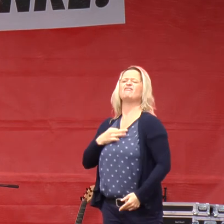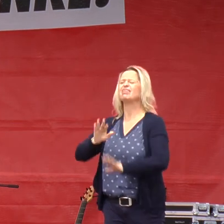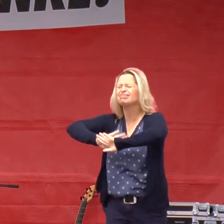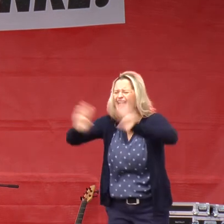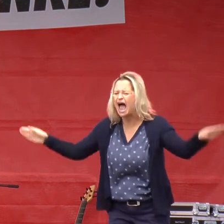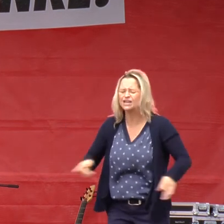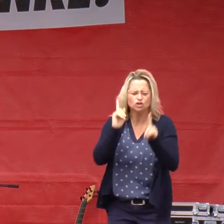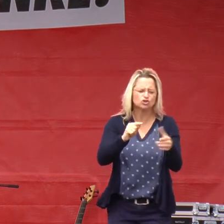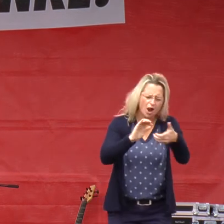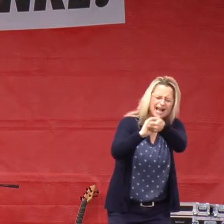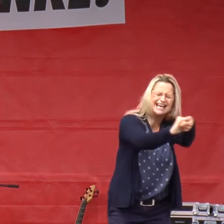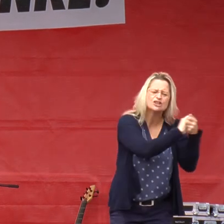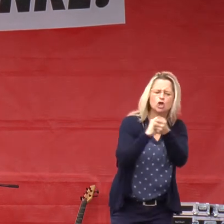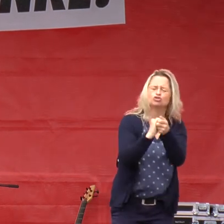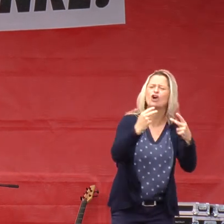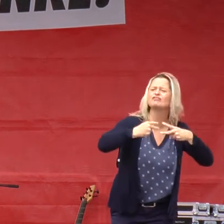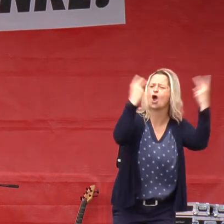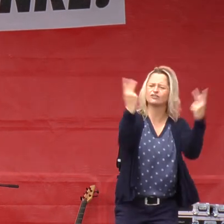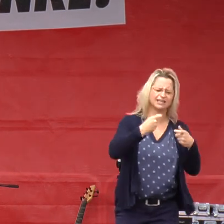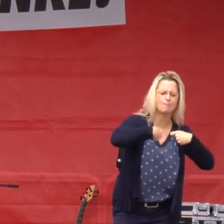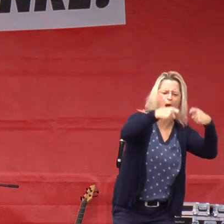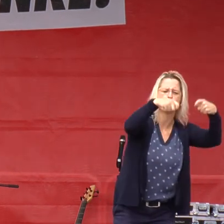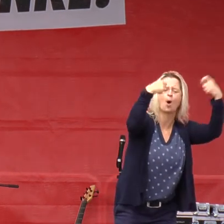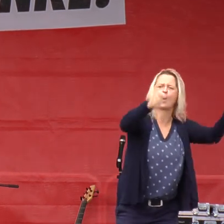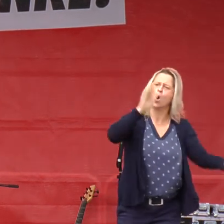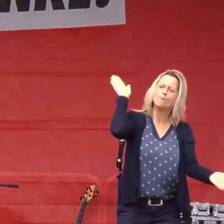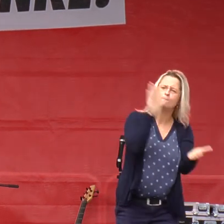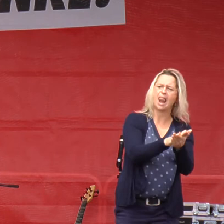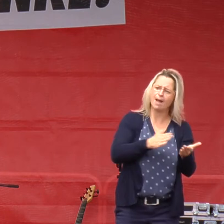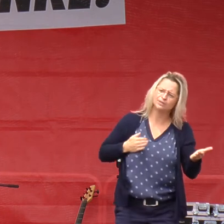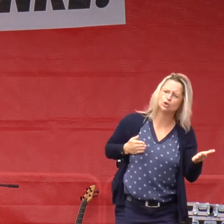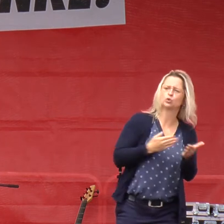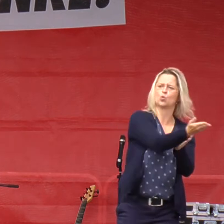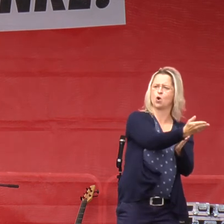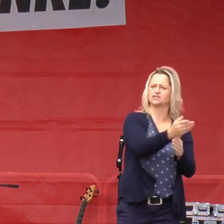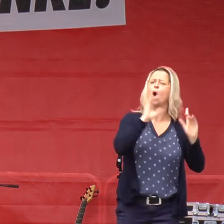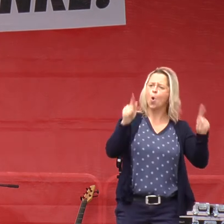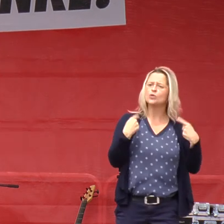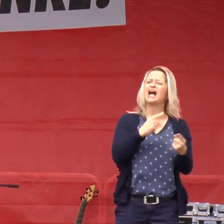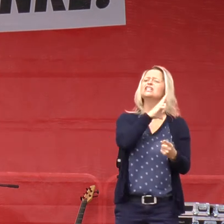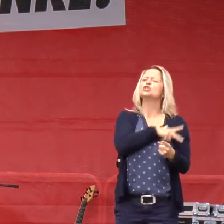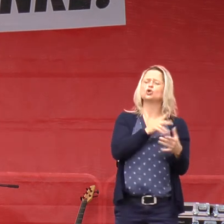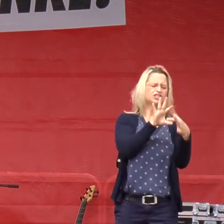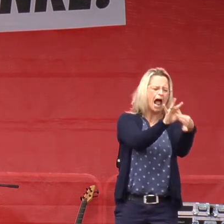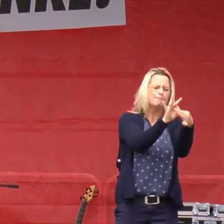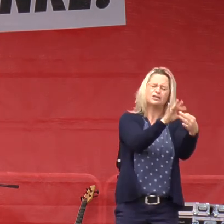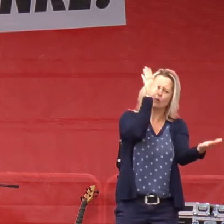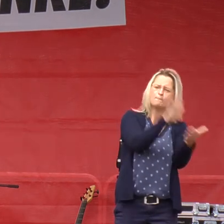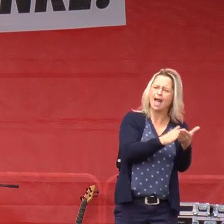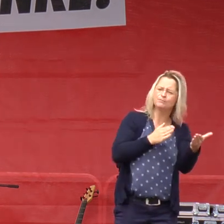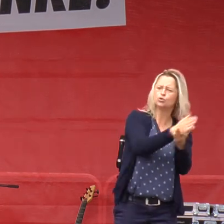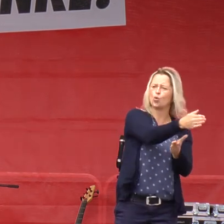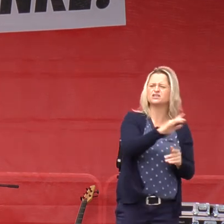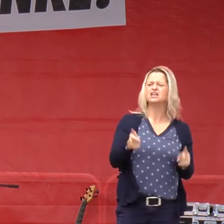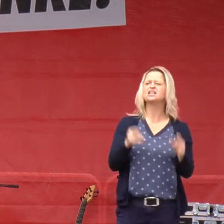oder genossenschaftlicher Hand gebaut wird und dass diese Wohnungen ihre ganze Lebenszeit in der Sozialbindung bleiben. Dann hätten wir